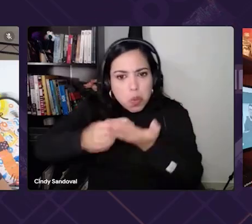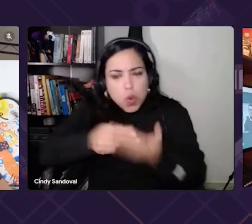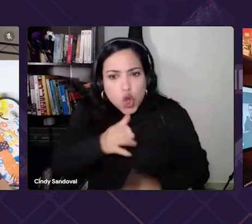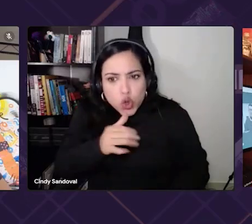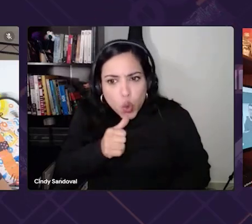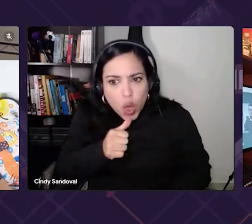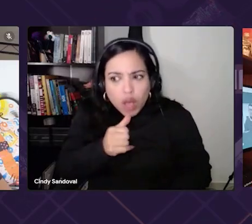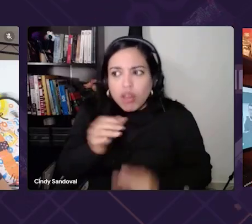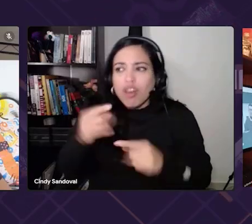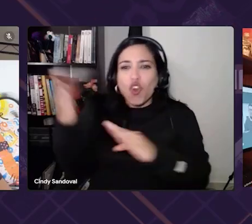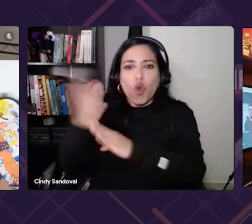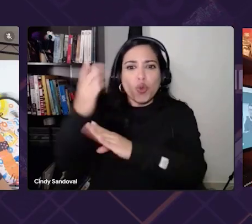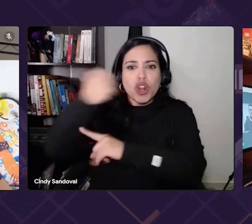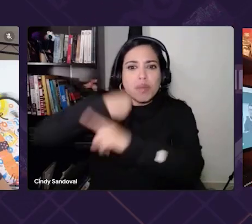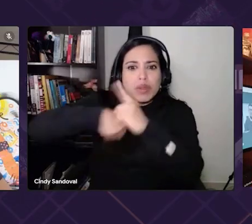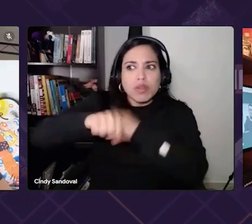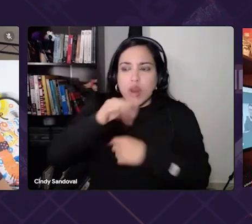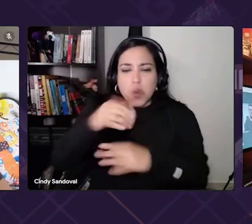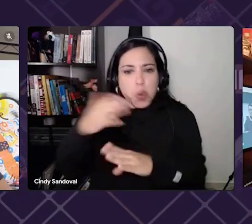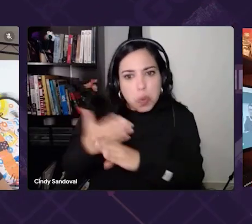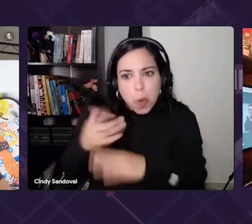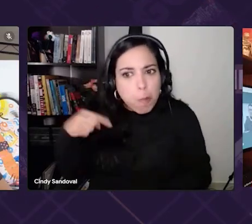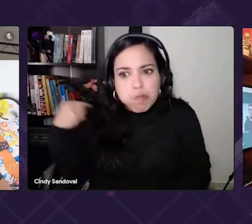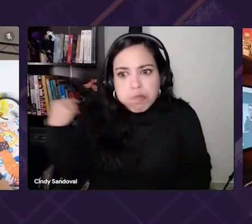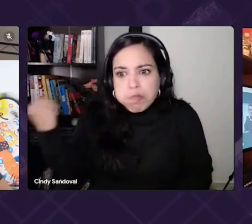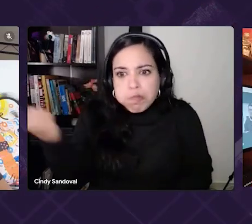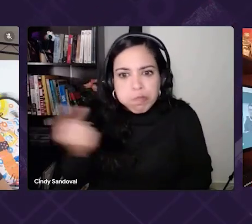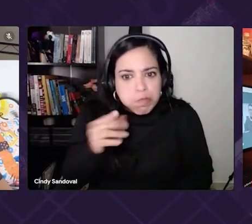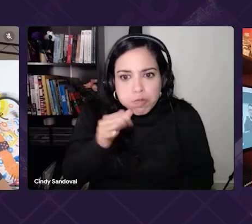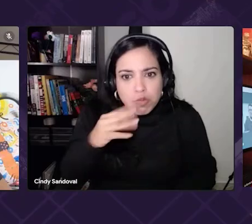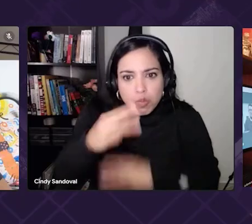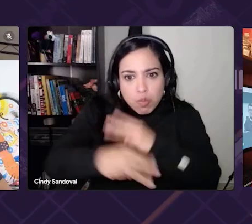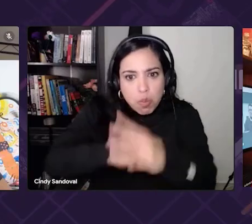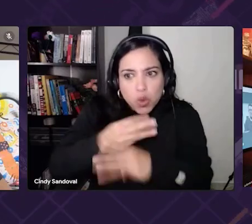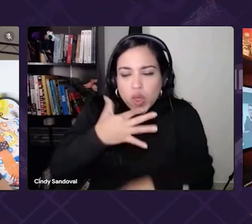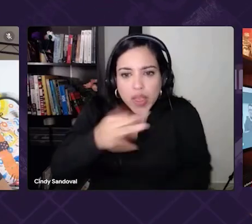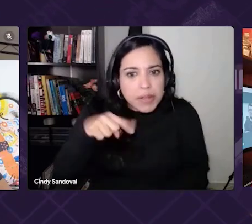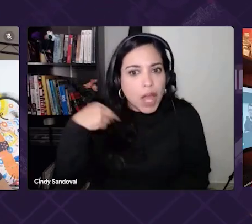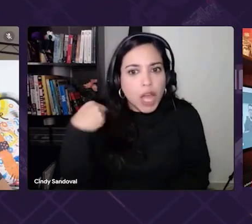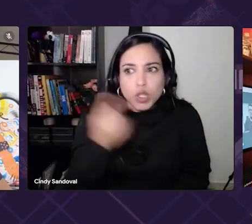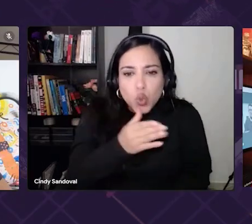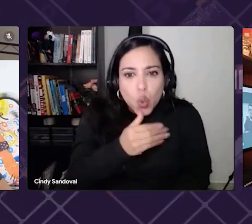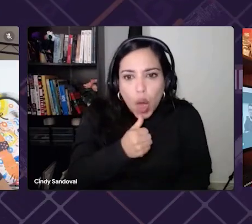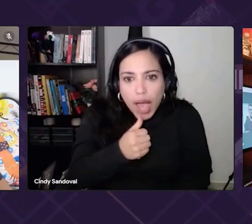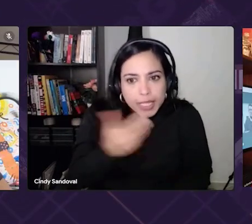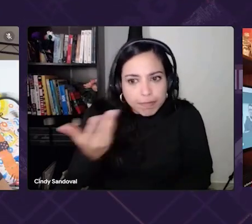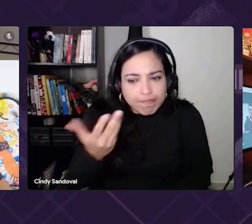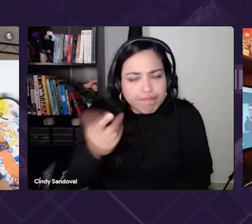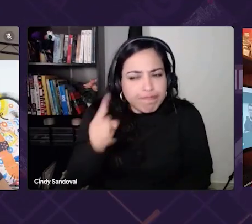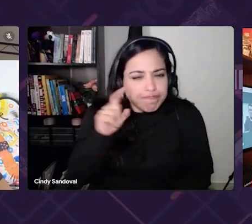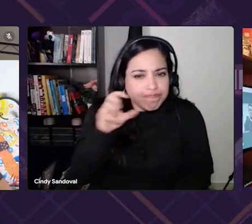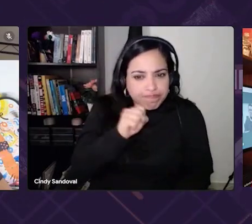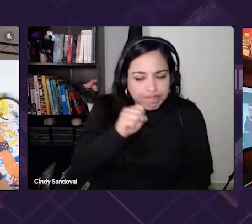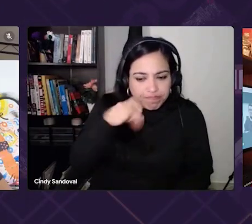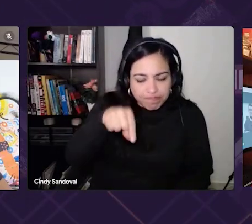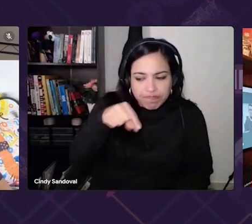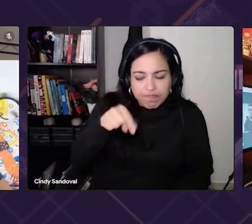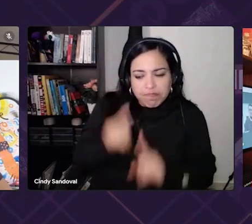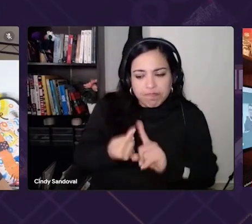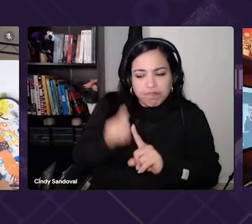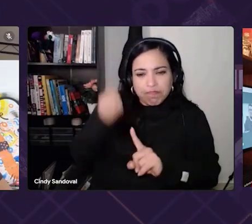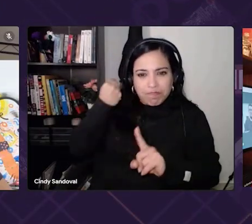problemáticas sociales que nos agobian en este mundo. Y hemos conversado aquí en el